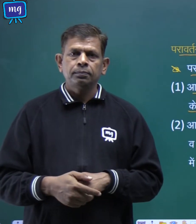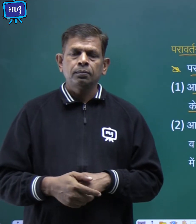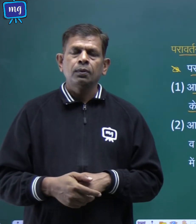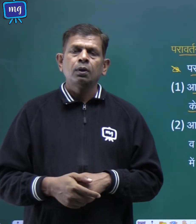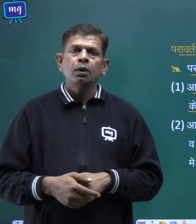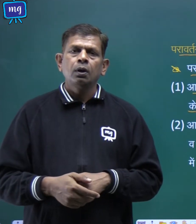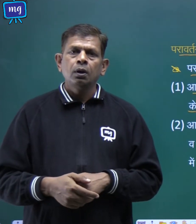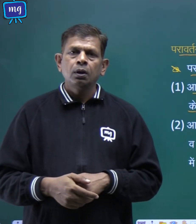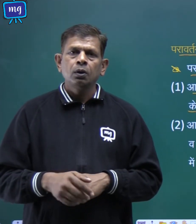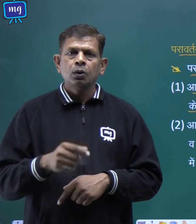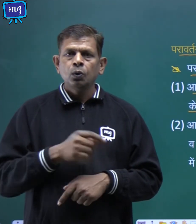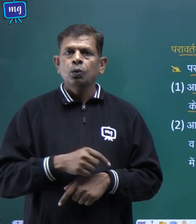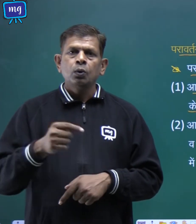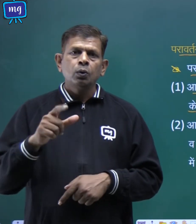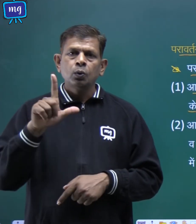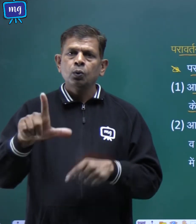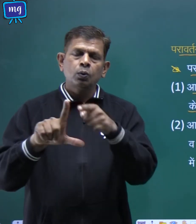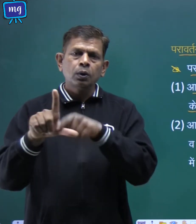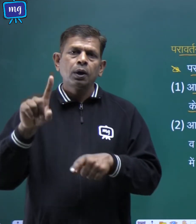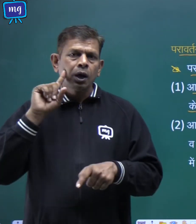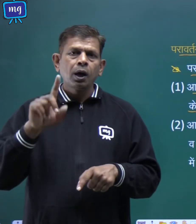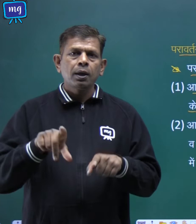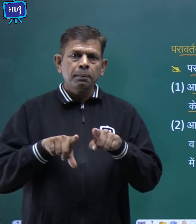कोण I बराबर होता है कोण R के।